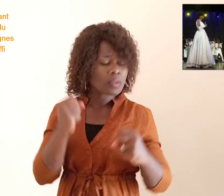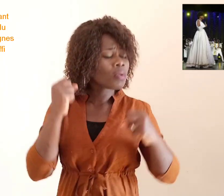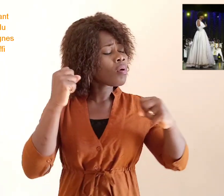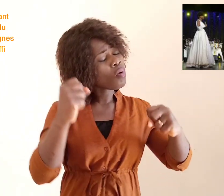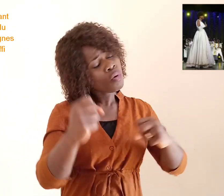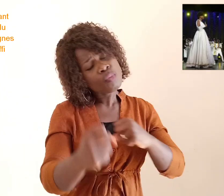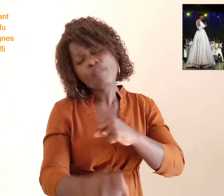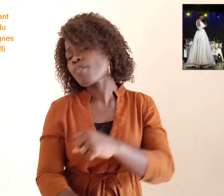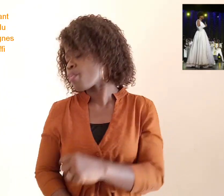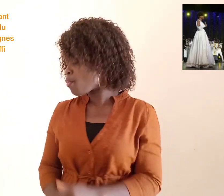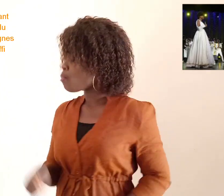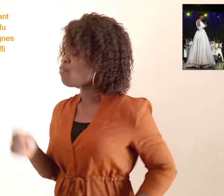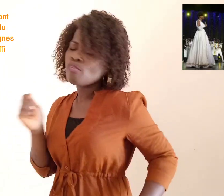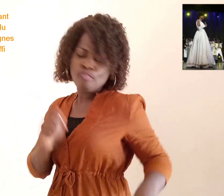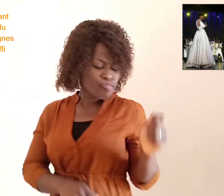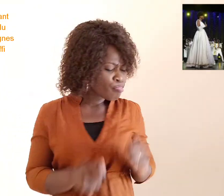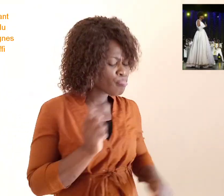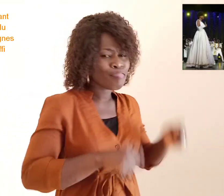puissant